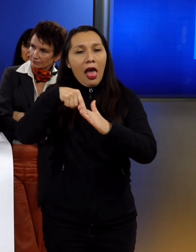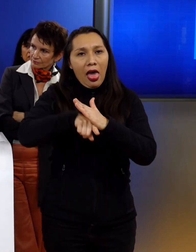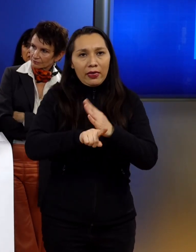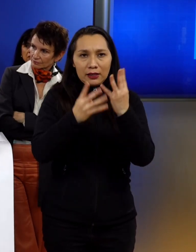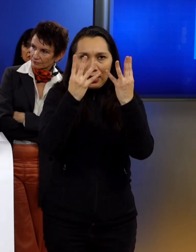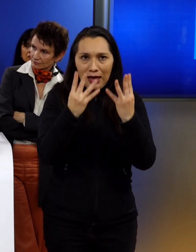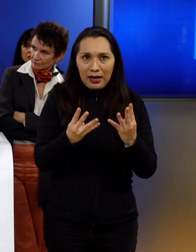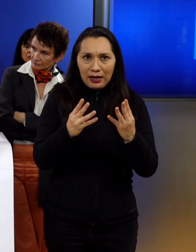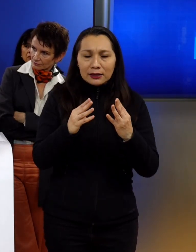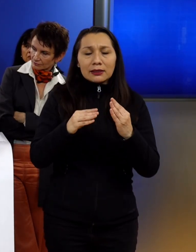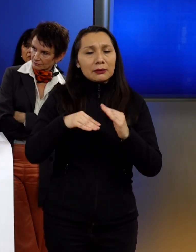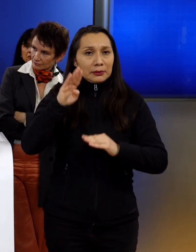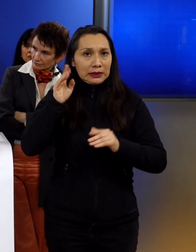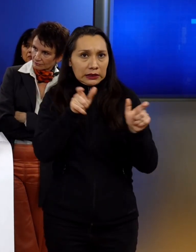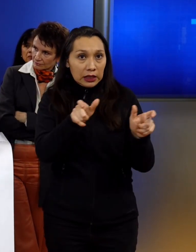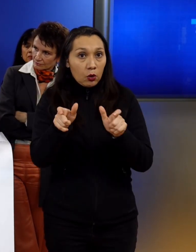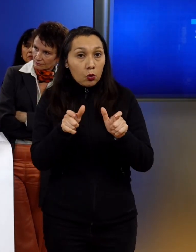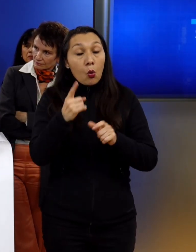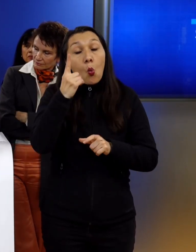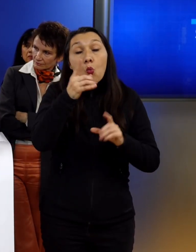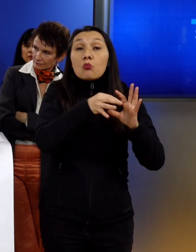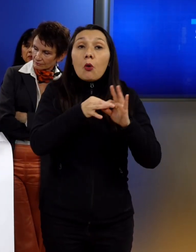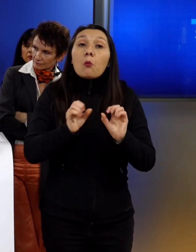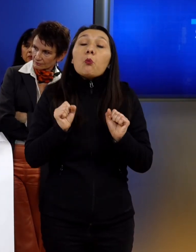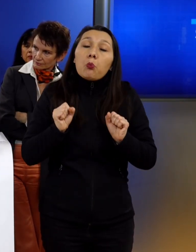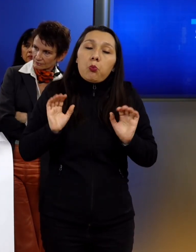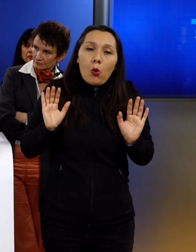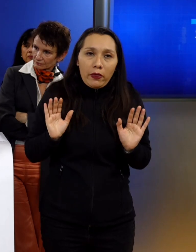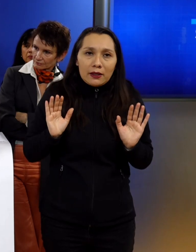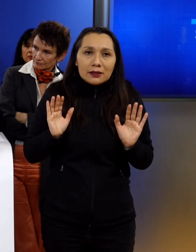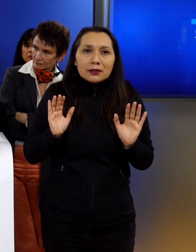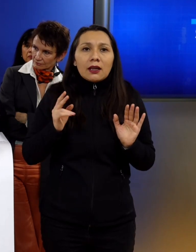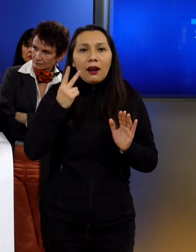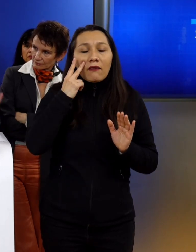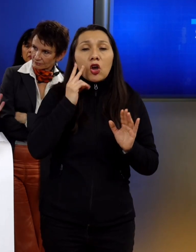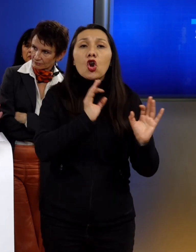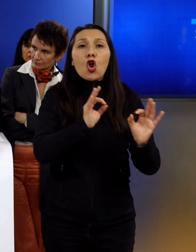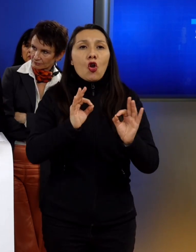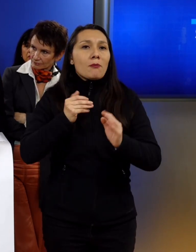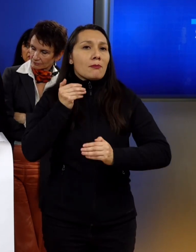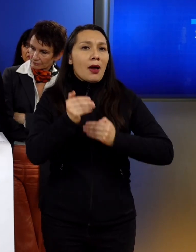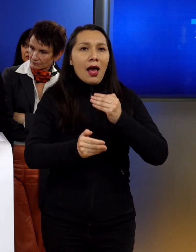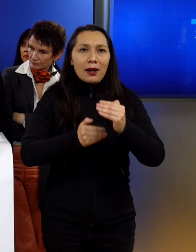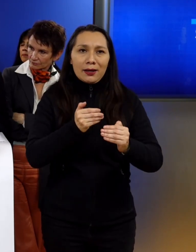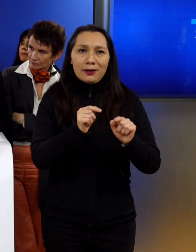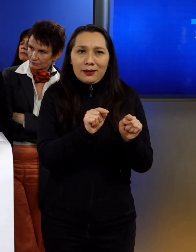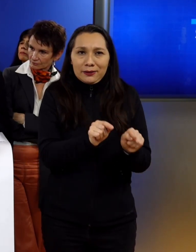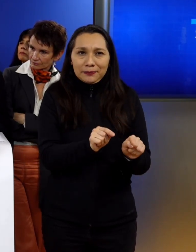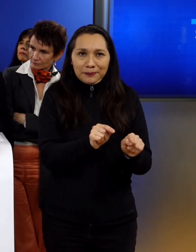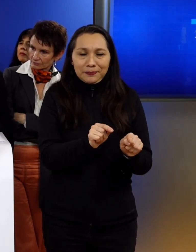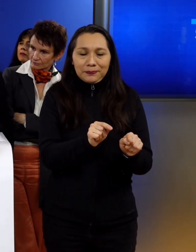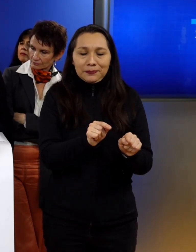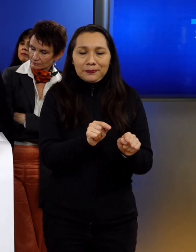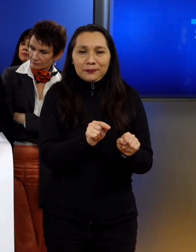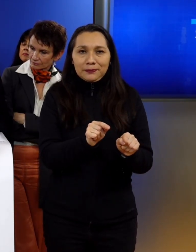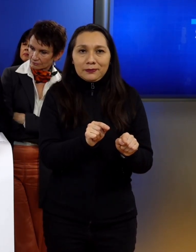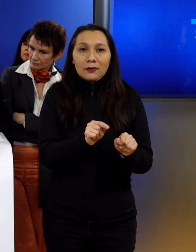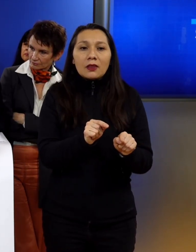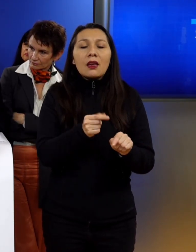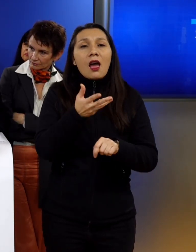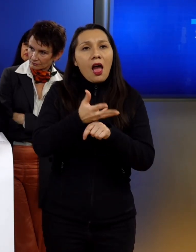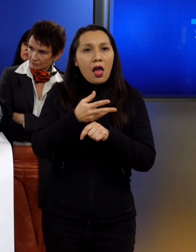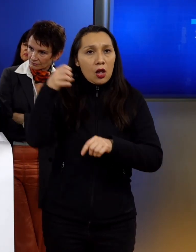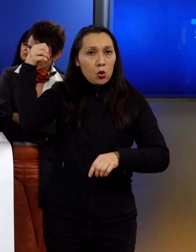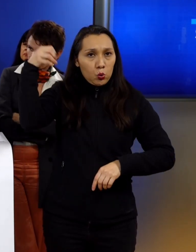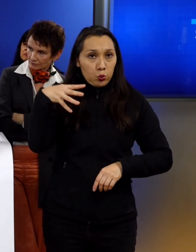recinto penitenciario de alta seguridad. Una de las razones pudiera ser que se vio alterado el normal funcionamiento del